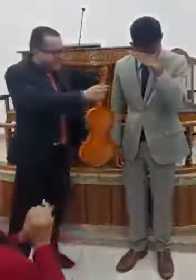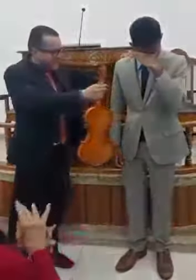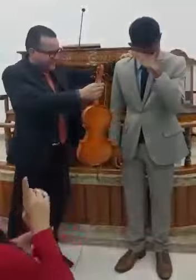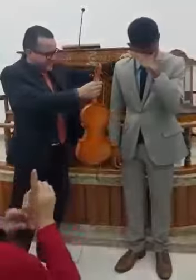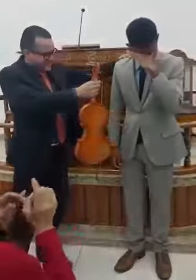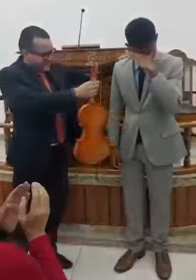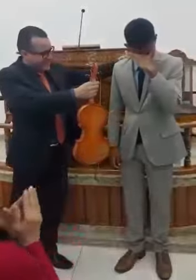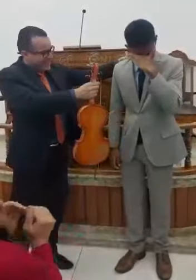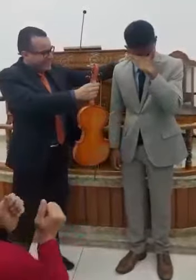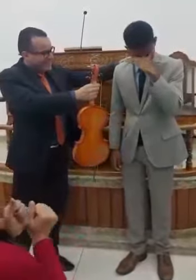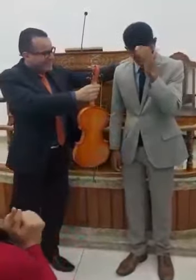Aleluia. Glória a